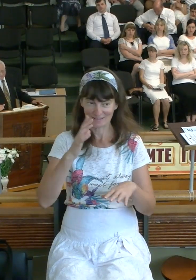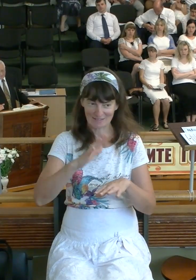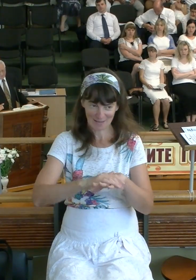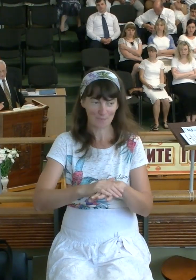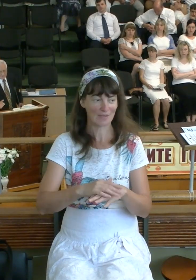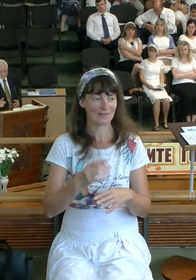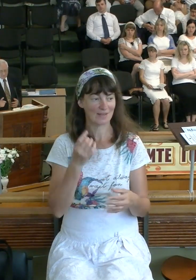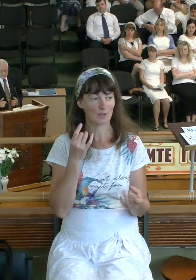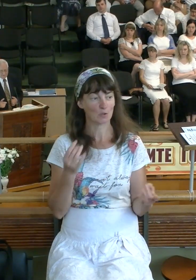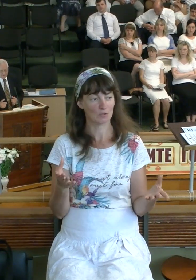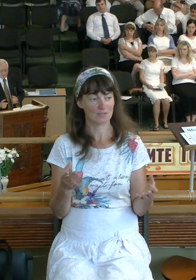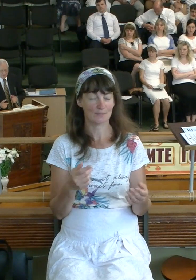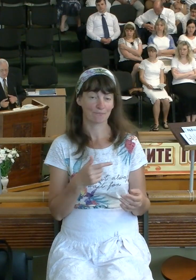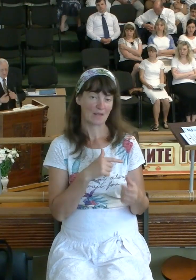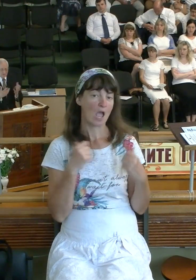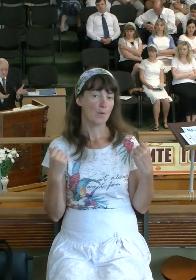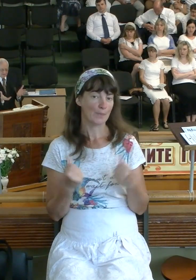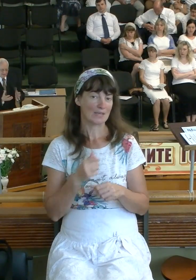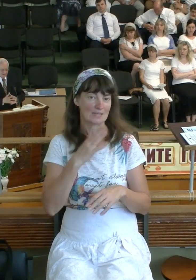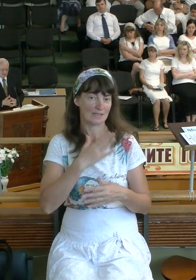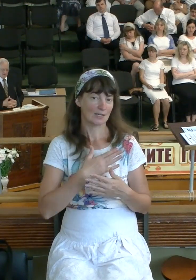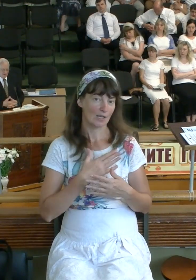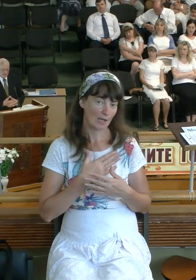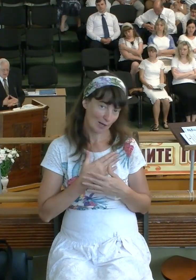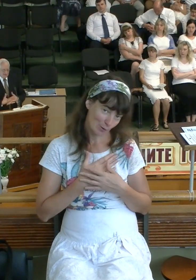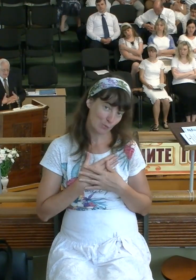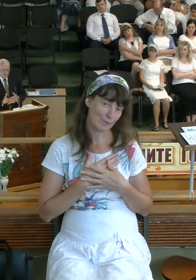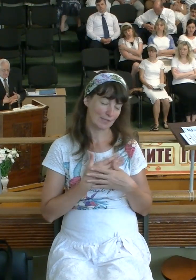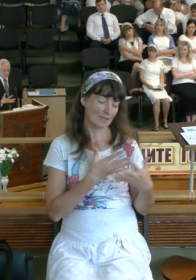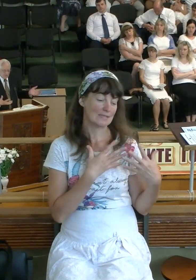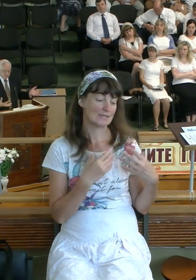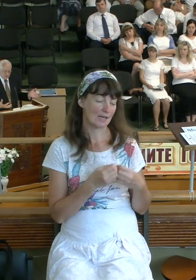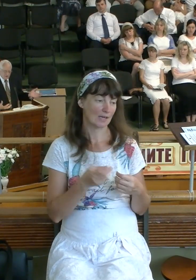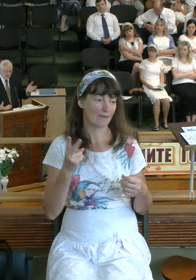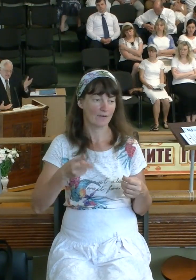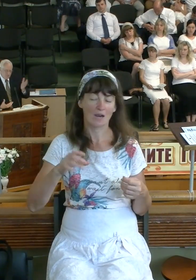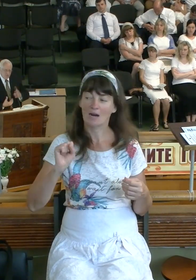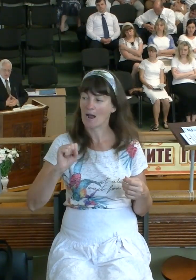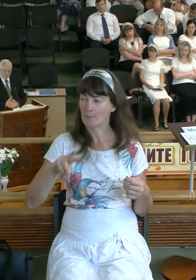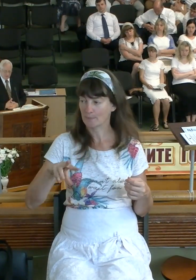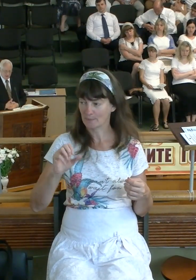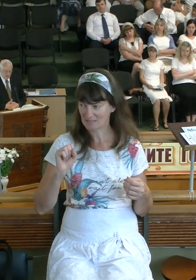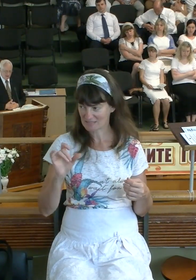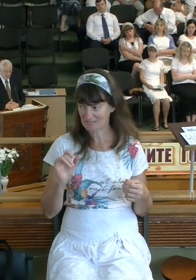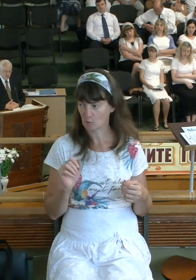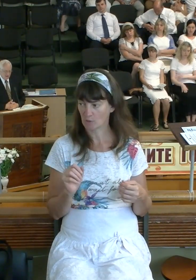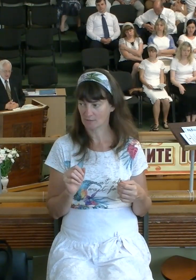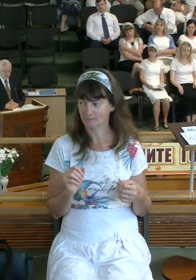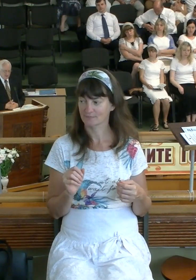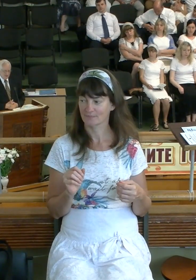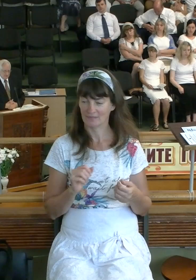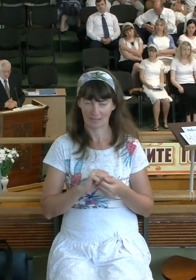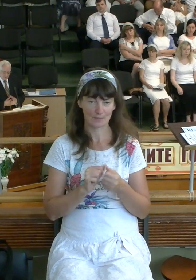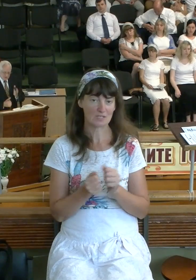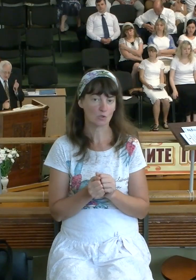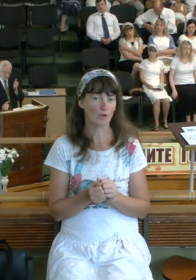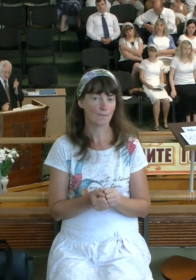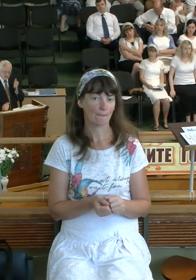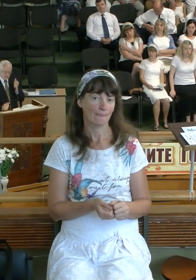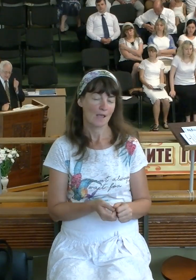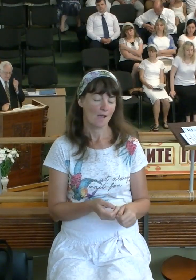кротость? Я люблю свою Каменскую церковь, в которой родился. В которой с 3 лет помню себя.